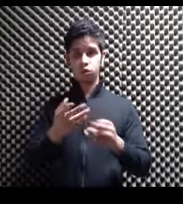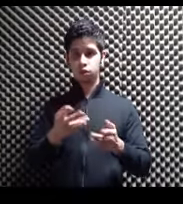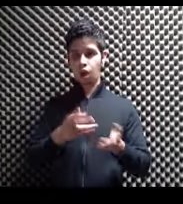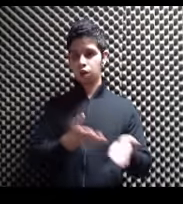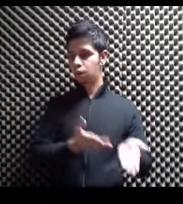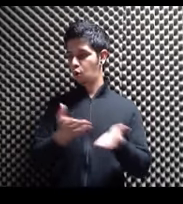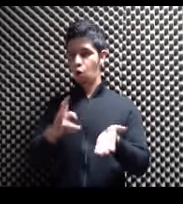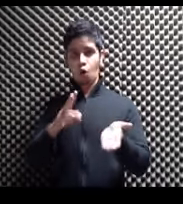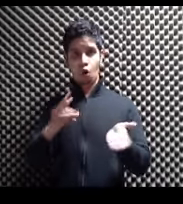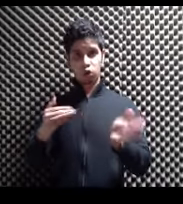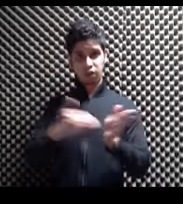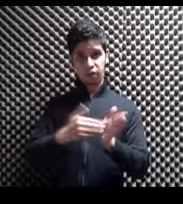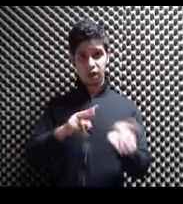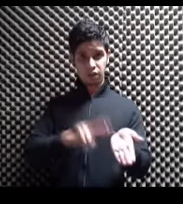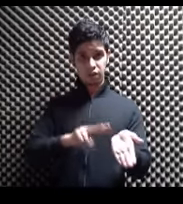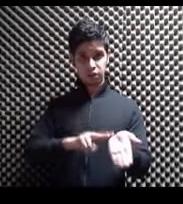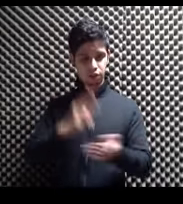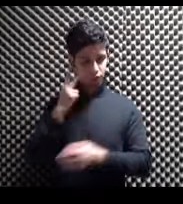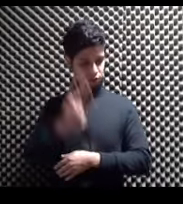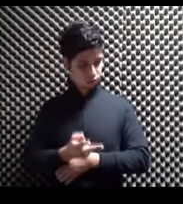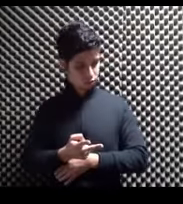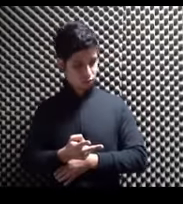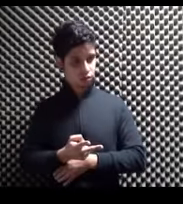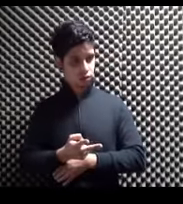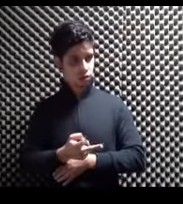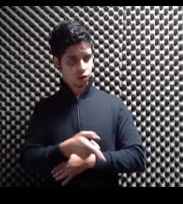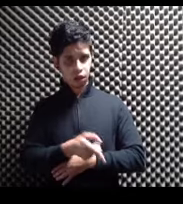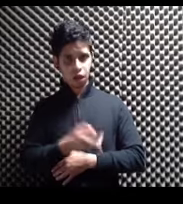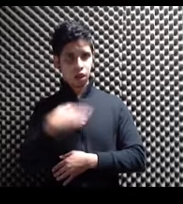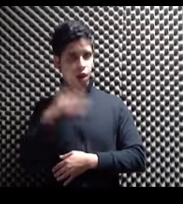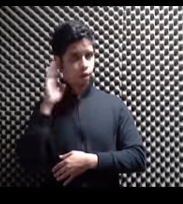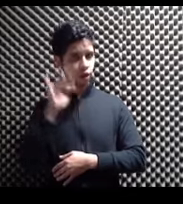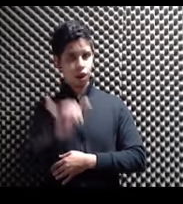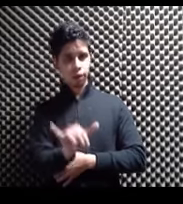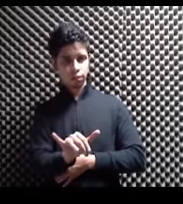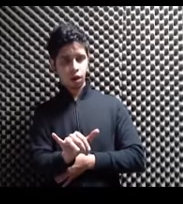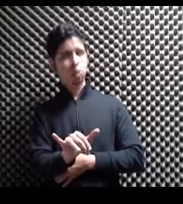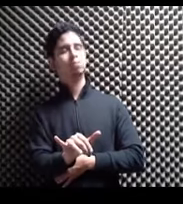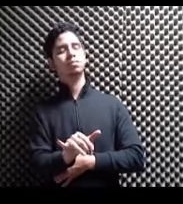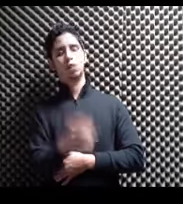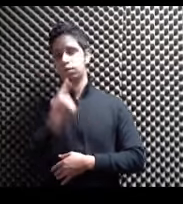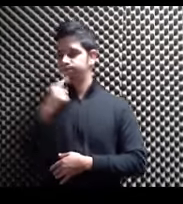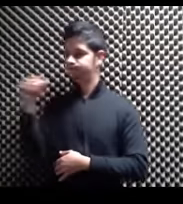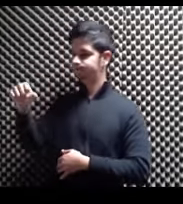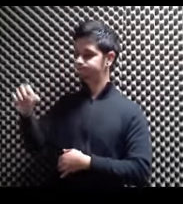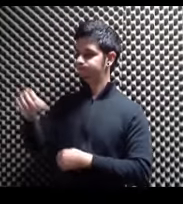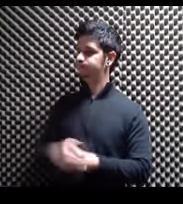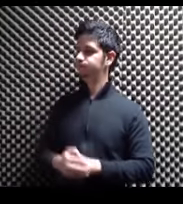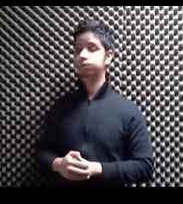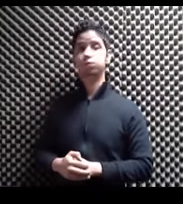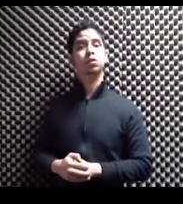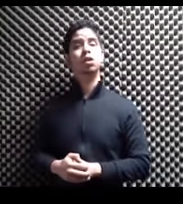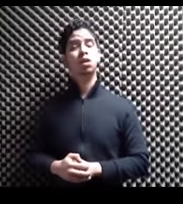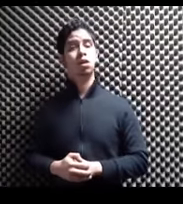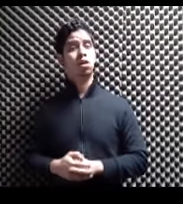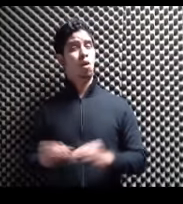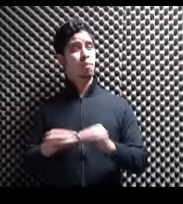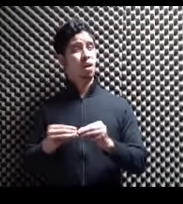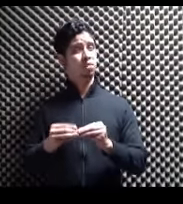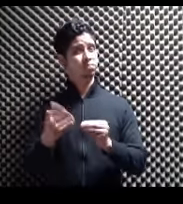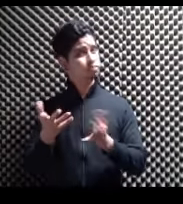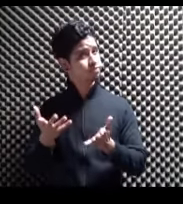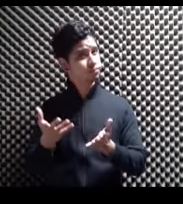la misma. Sí. Pero lo más interesante es, y por eso es que traigo la nota, es que Esther